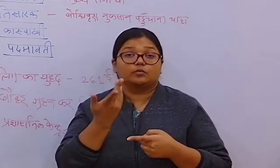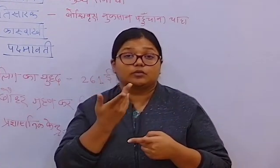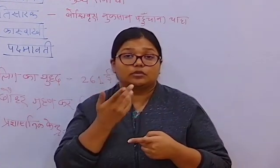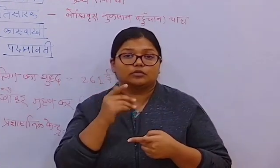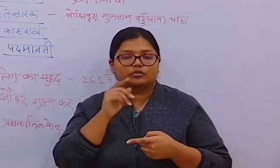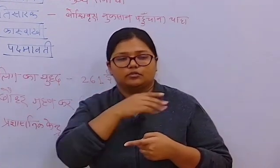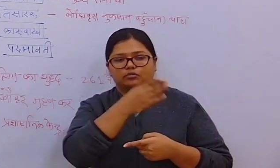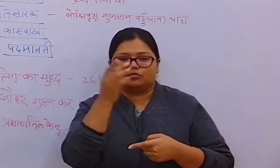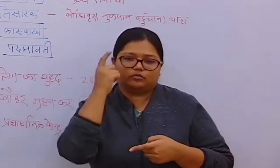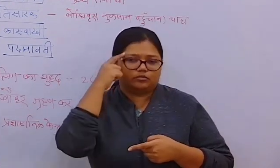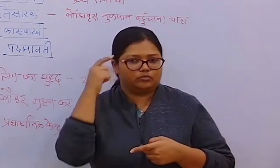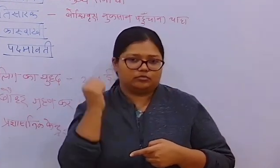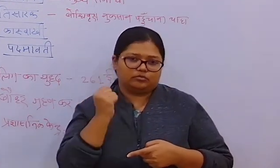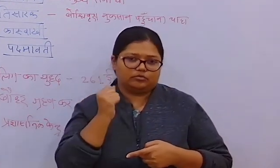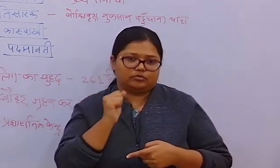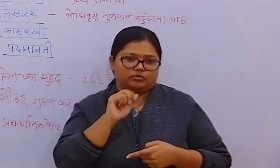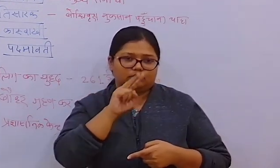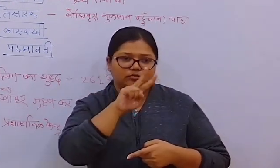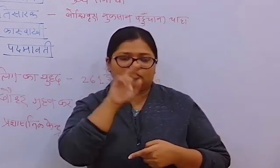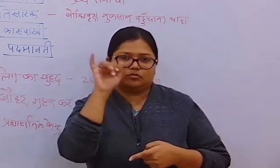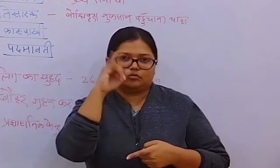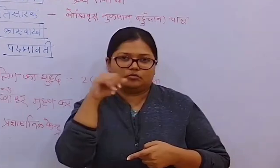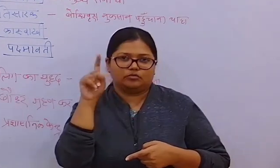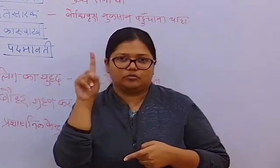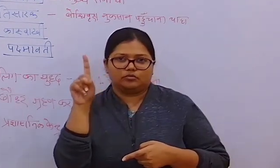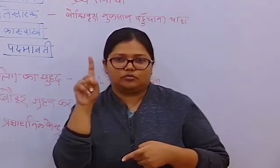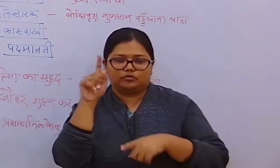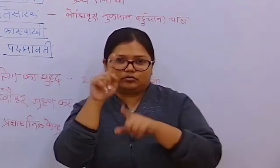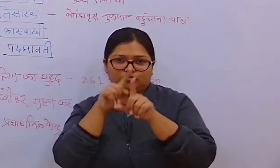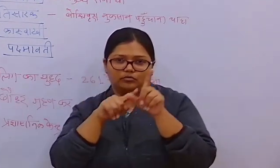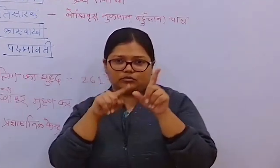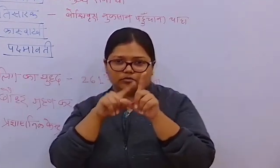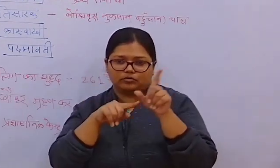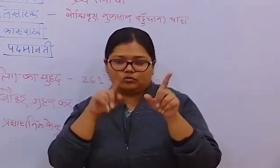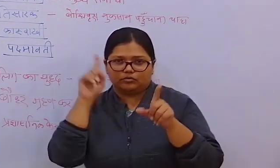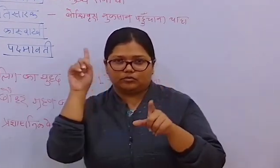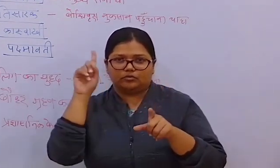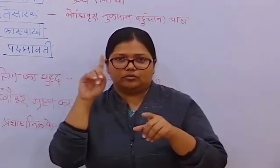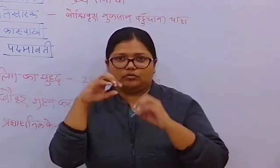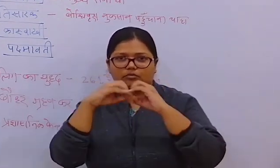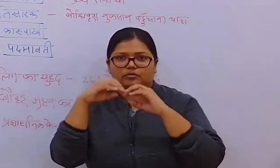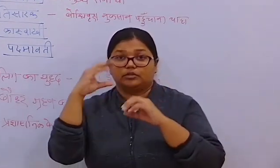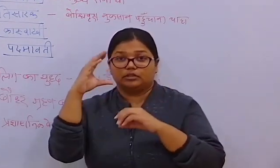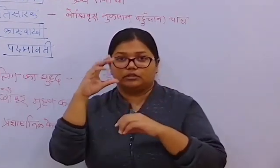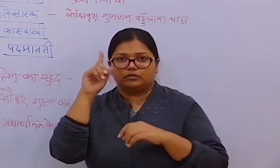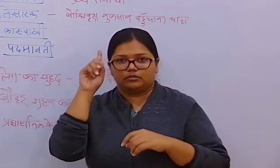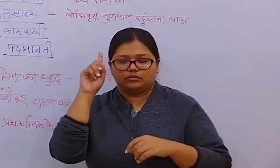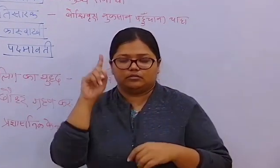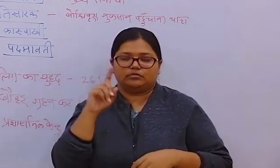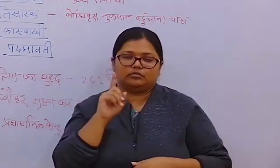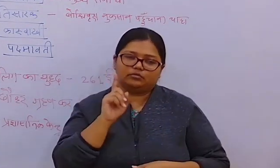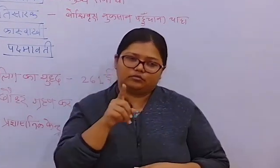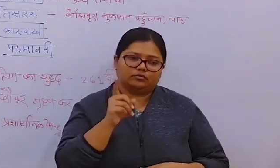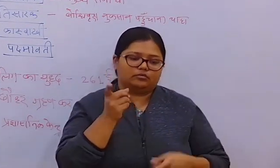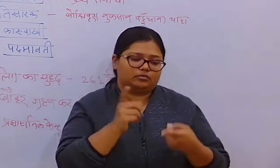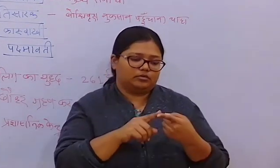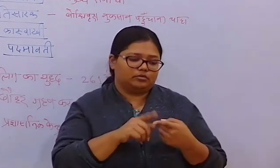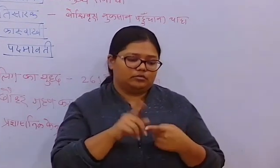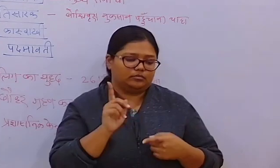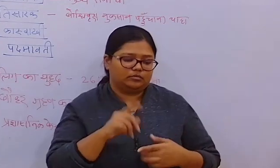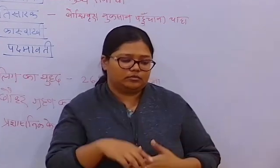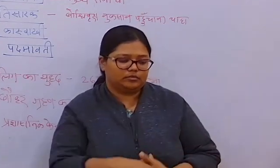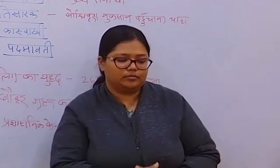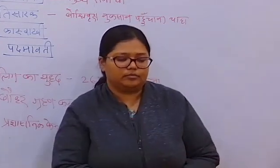में, क्लियर है, कलिंग का युद्ध हुआ था 261 ईसा पूर्व में। उसके बाद वो क्या किए थे? बौद्ध धर्म